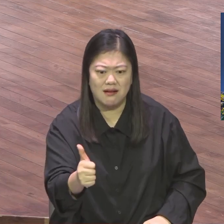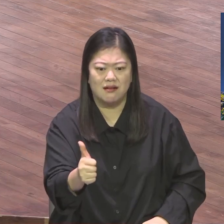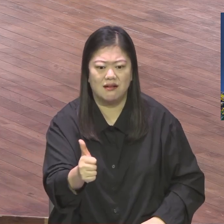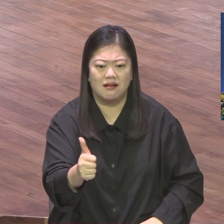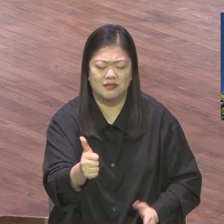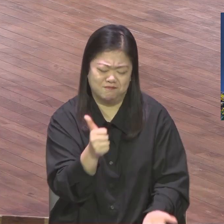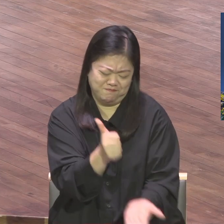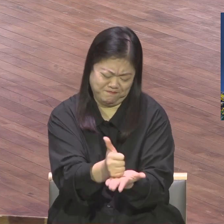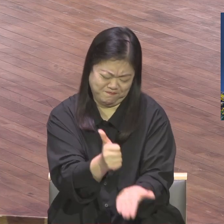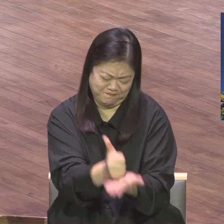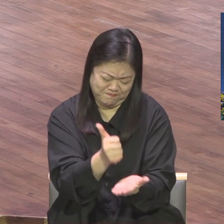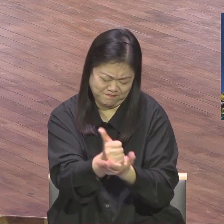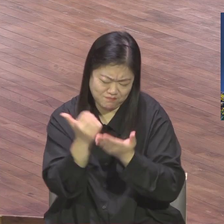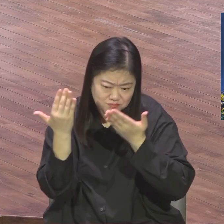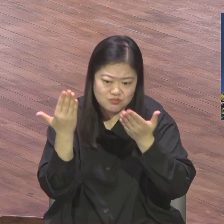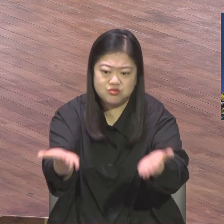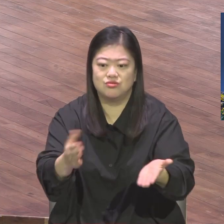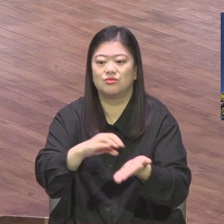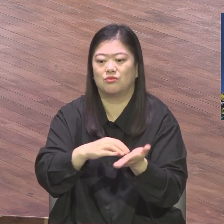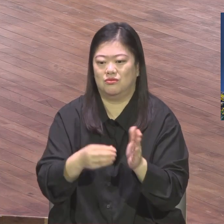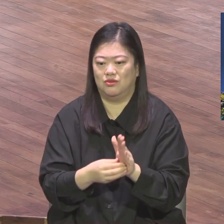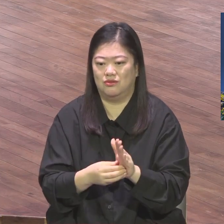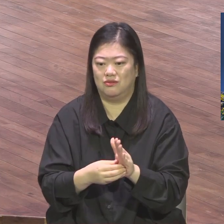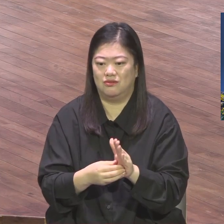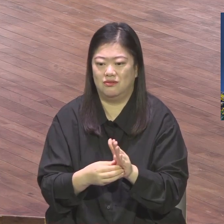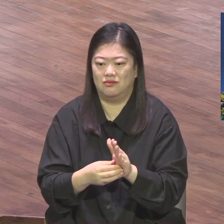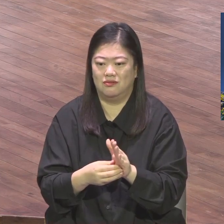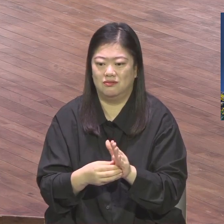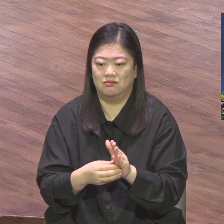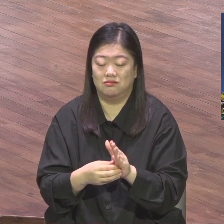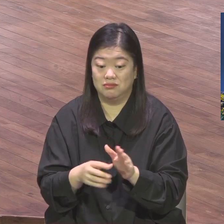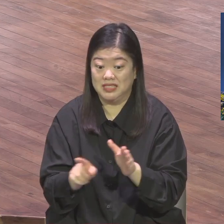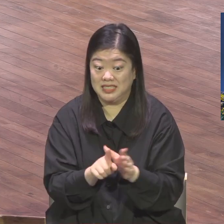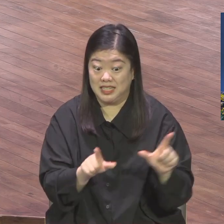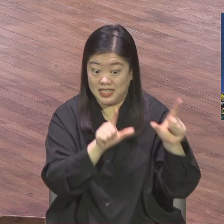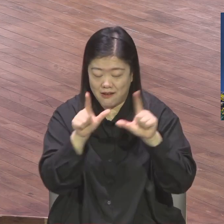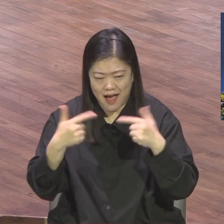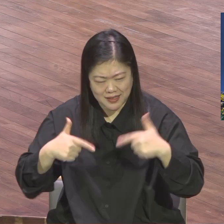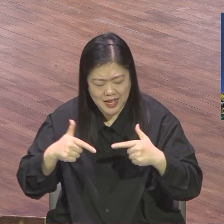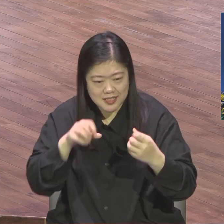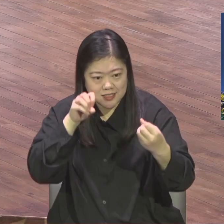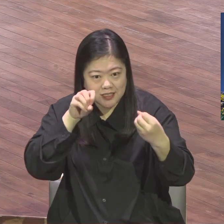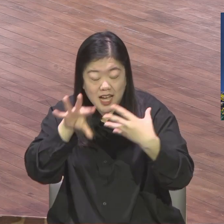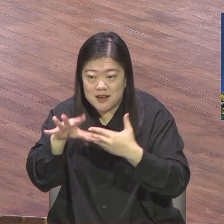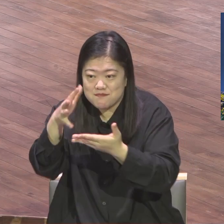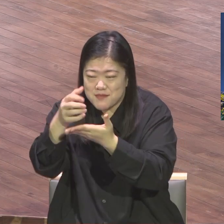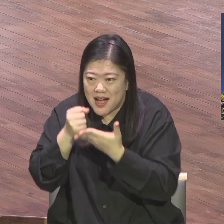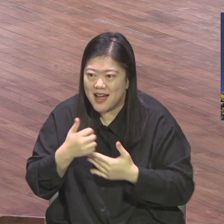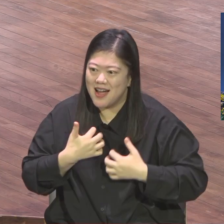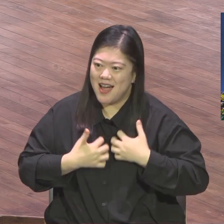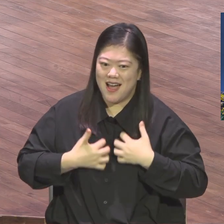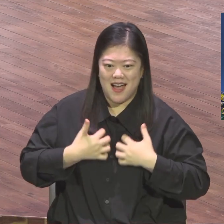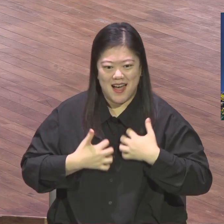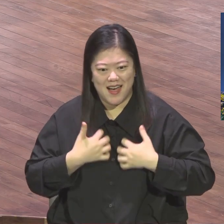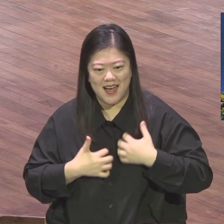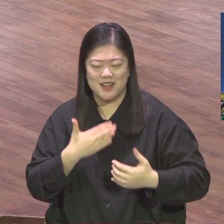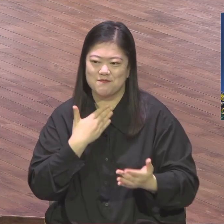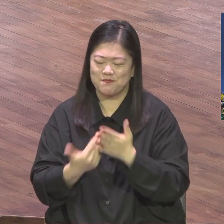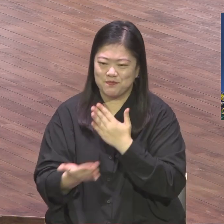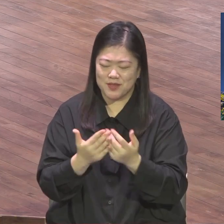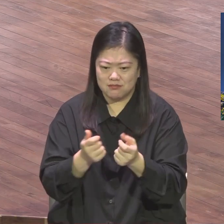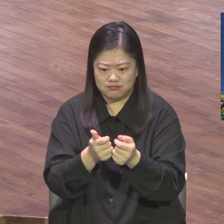모르는 그런 감격 속에 날마다 응답받으며 날마다